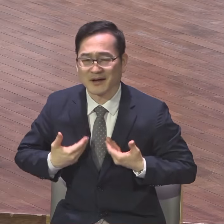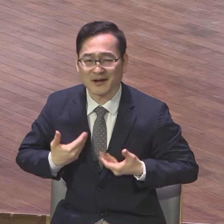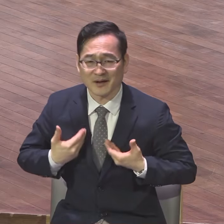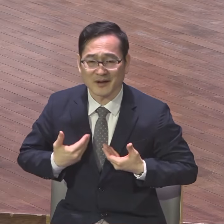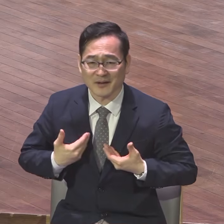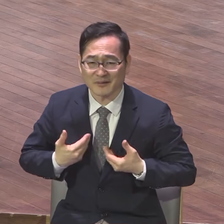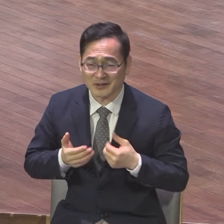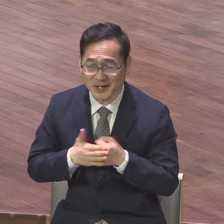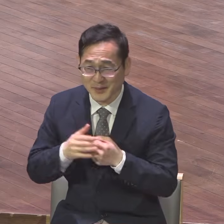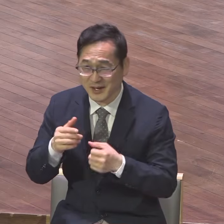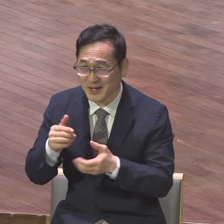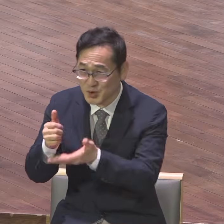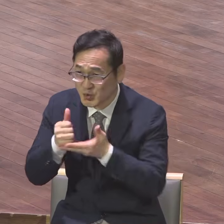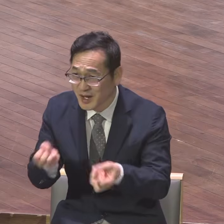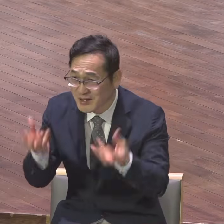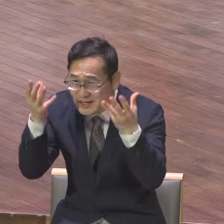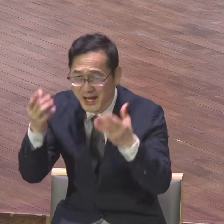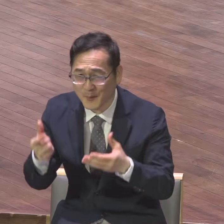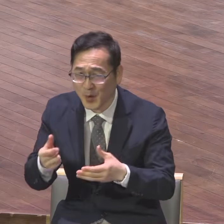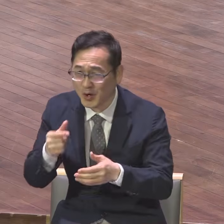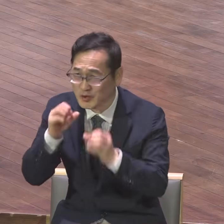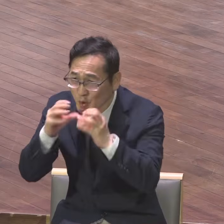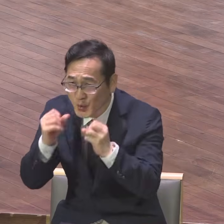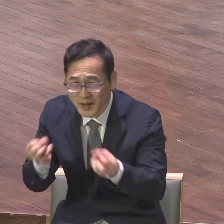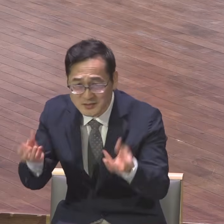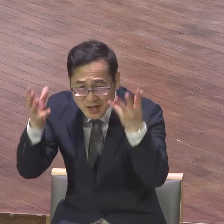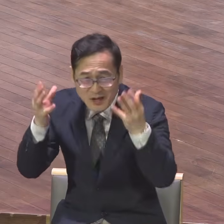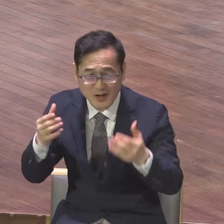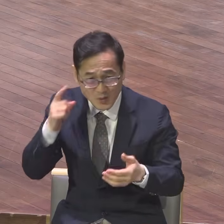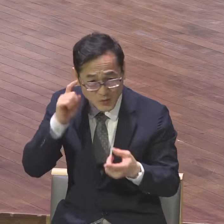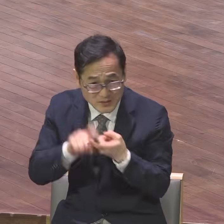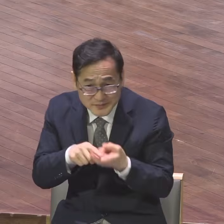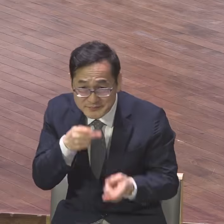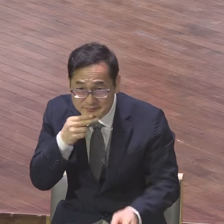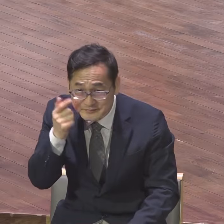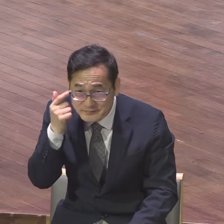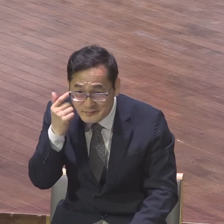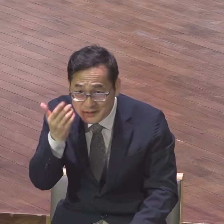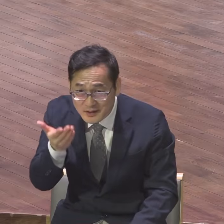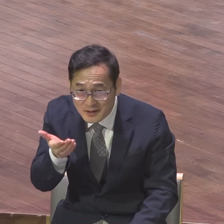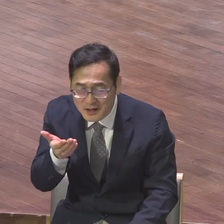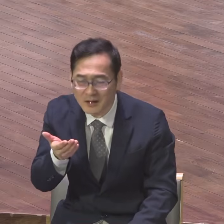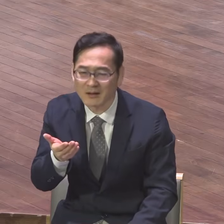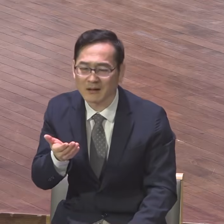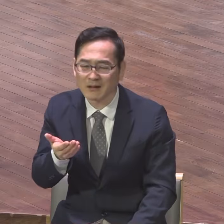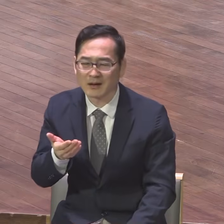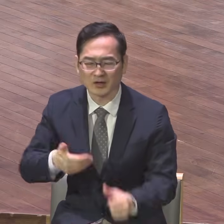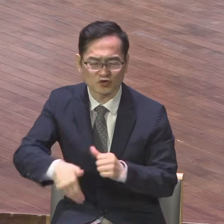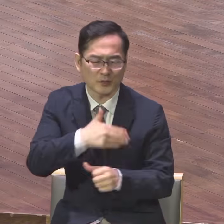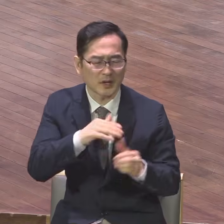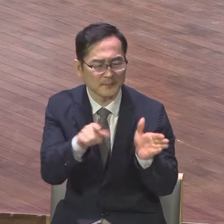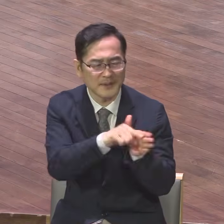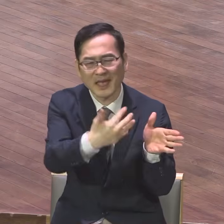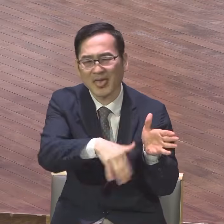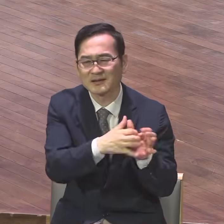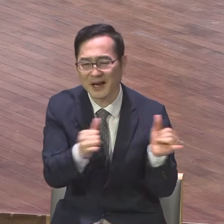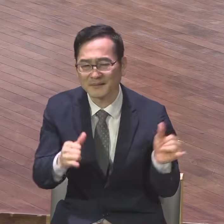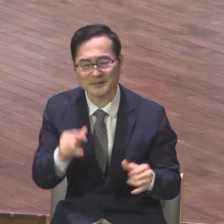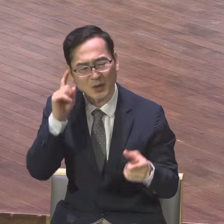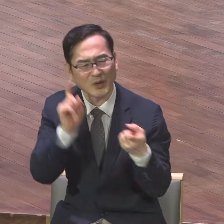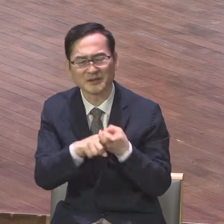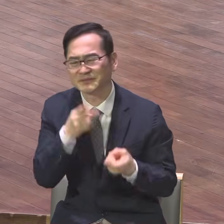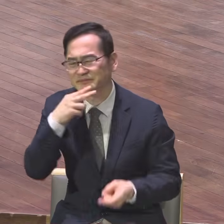그렇습니까? 하나님의 관심은 여러분 주위에 있는 여러분 가족 중에 있는 불신 영혼인데 관심이